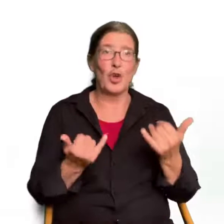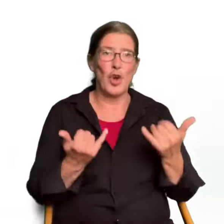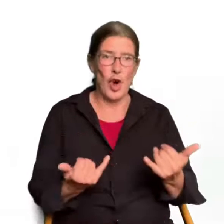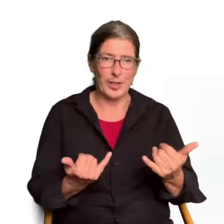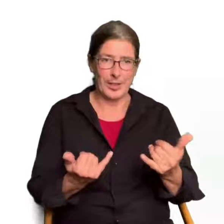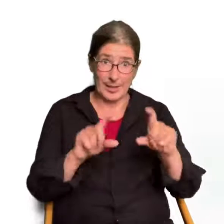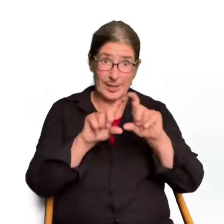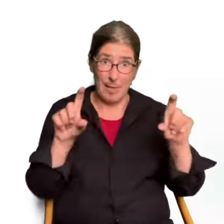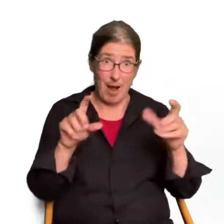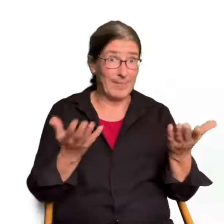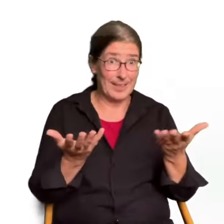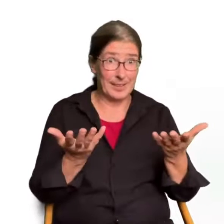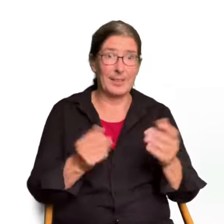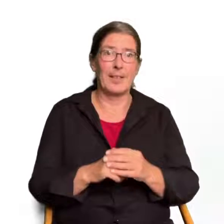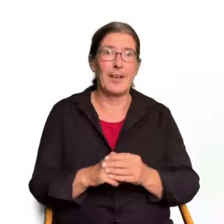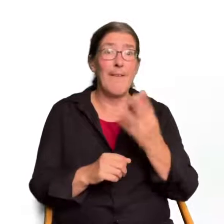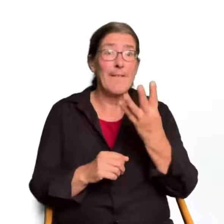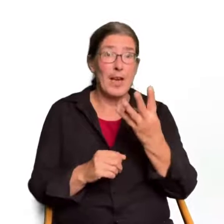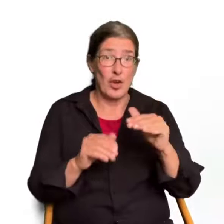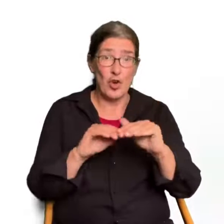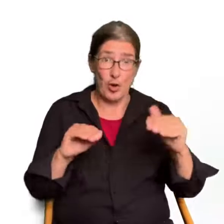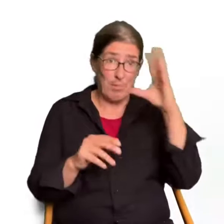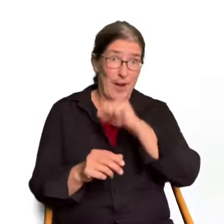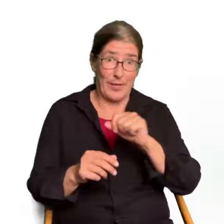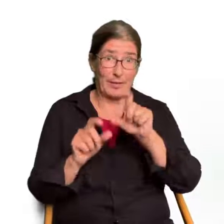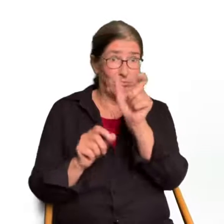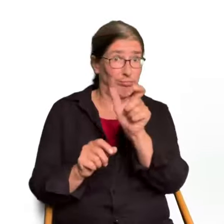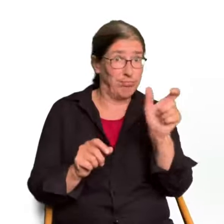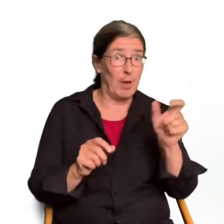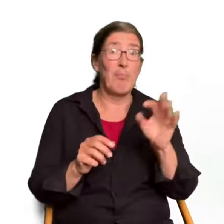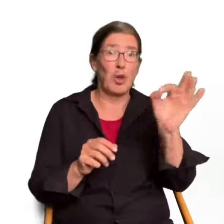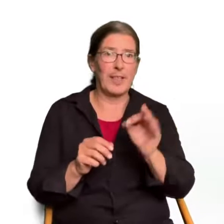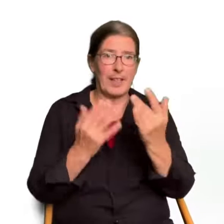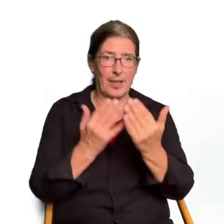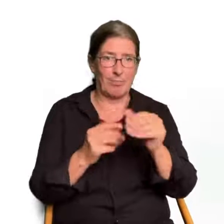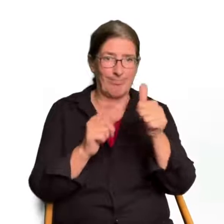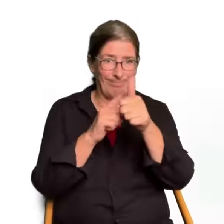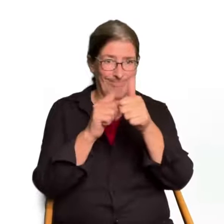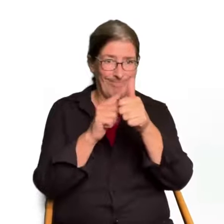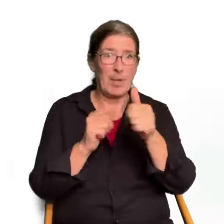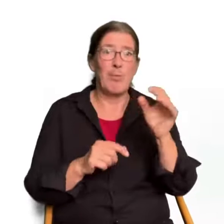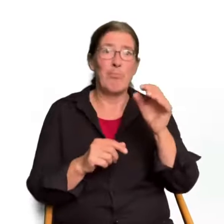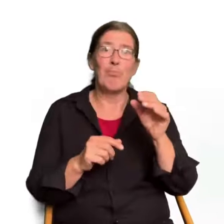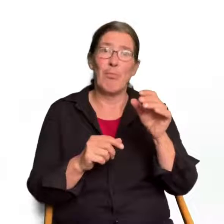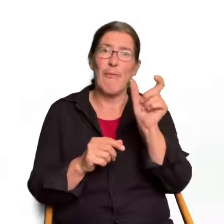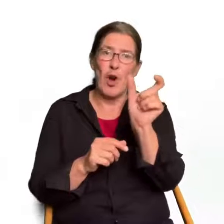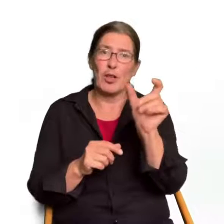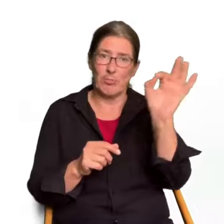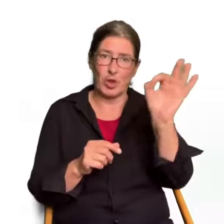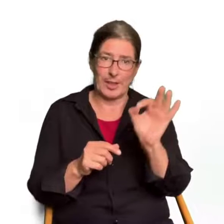hallo heute beschäftigen wir uns mit den vier Grundbegriffen der Prozentrechnung das ist zum einen der Begriff Prozent